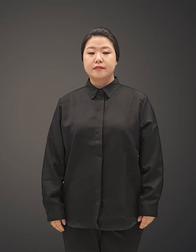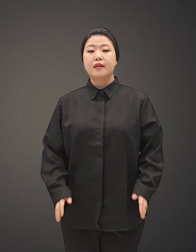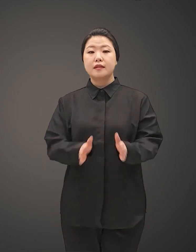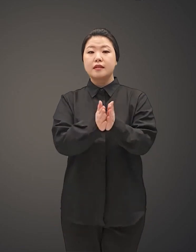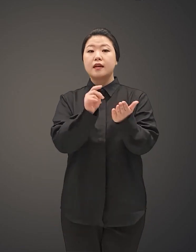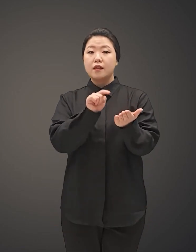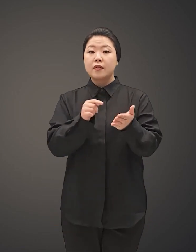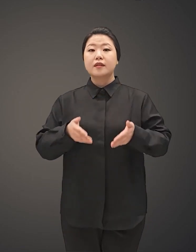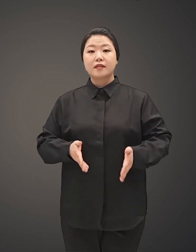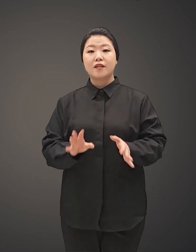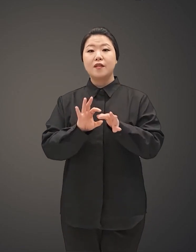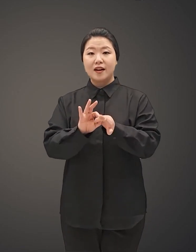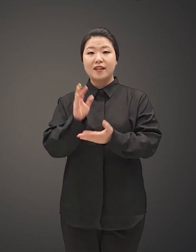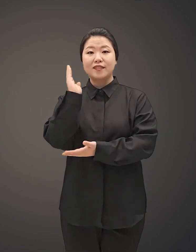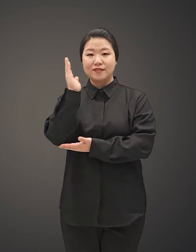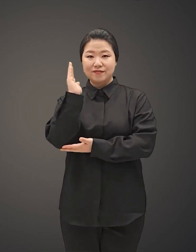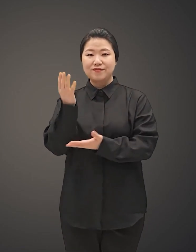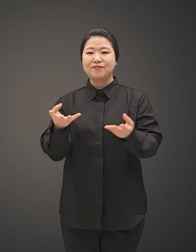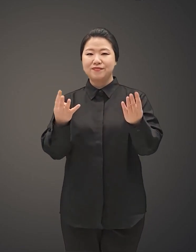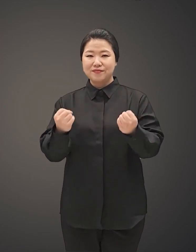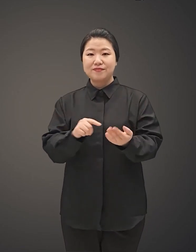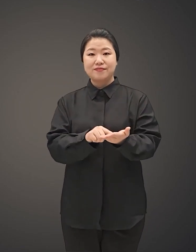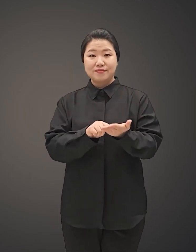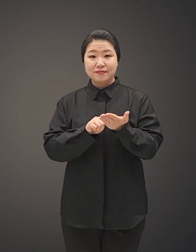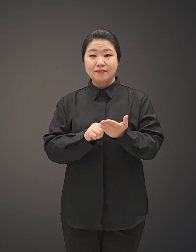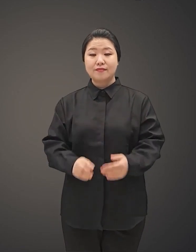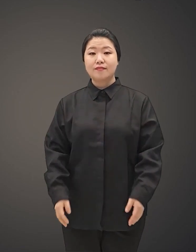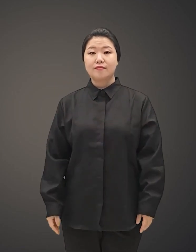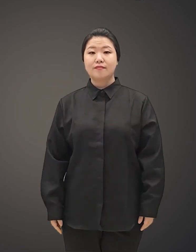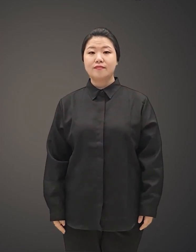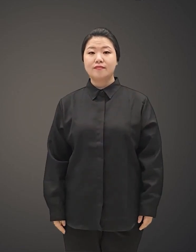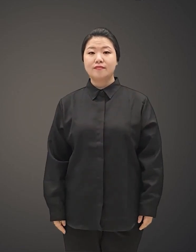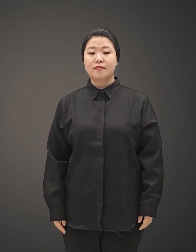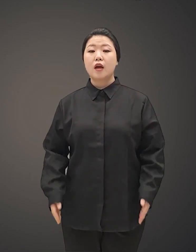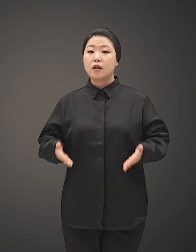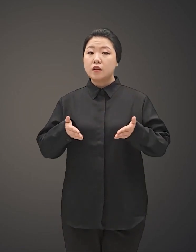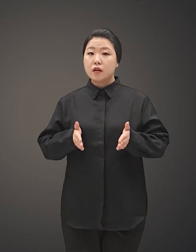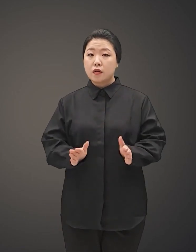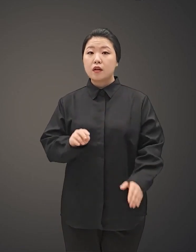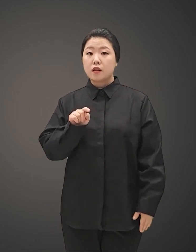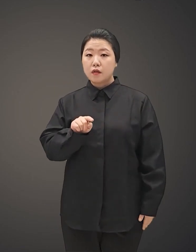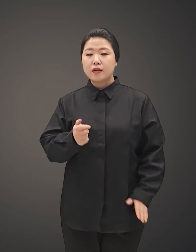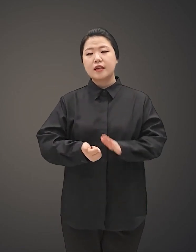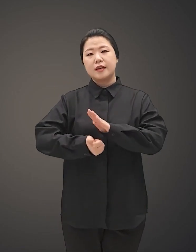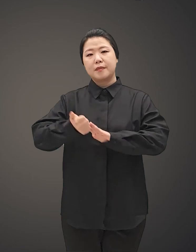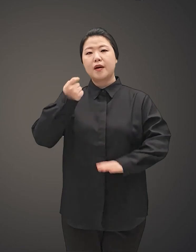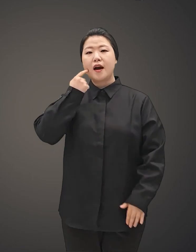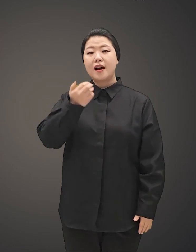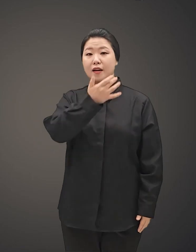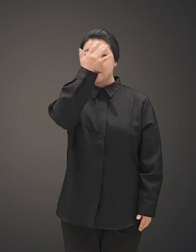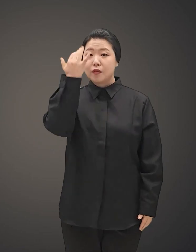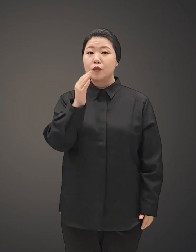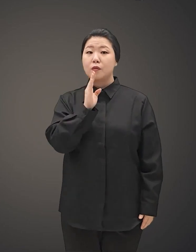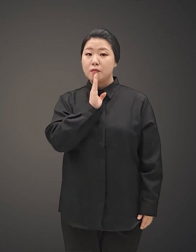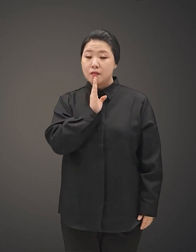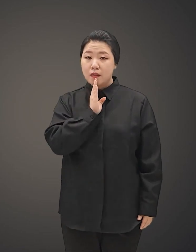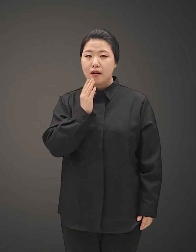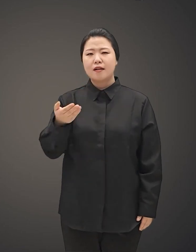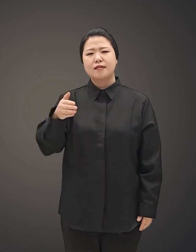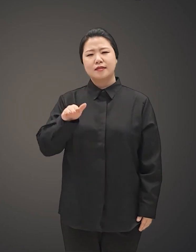이 책에는 태어나는 이야기가 가득합니다. 태어나는 것은 희망차고 아름다운